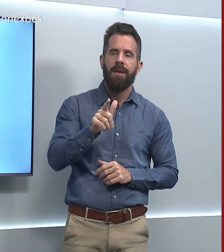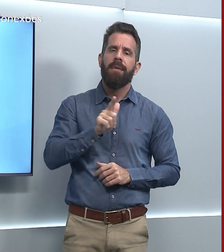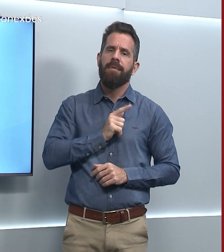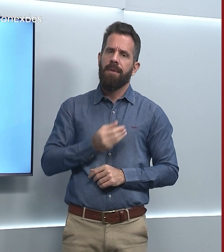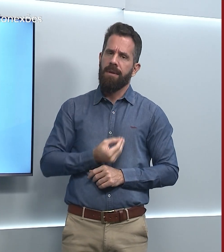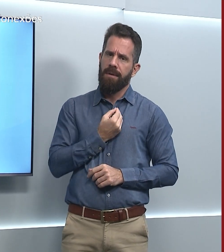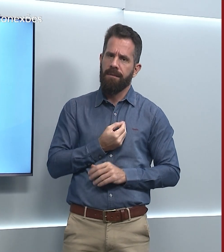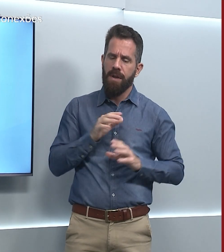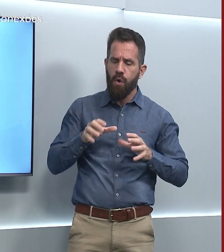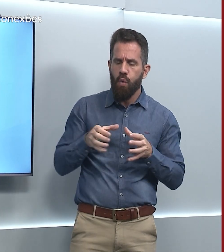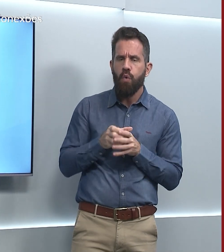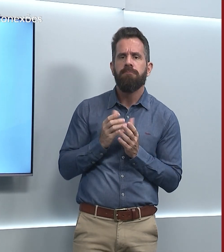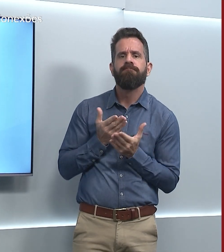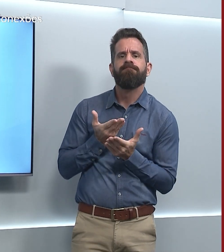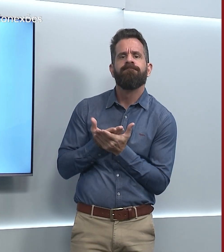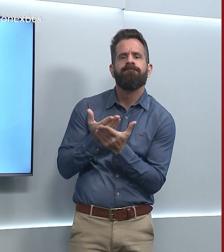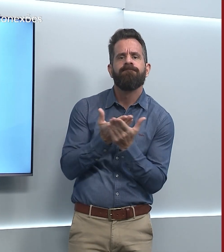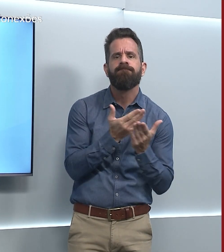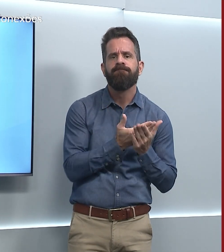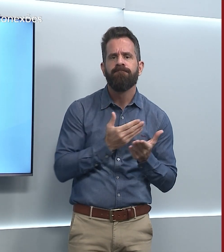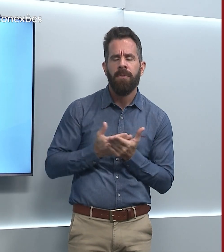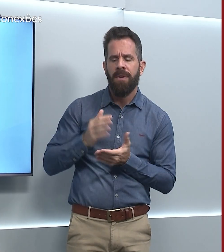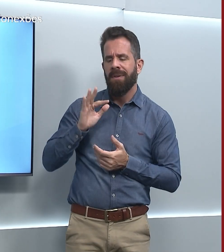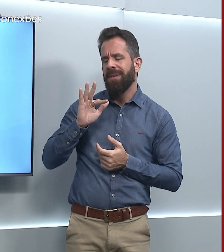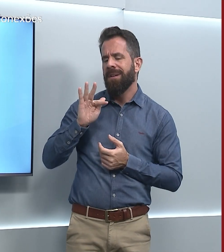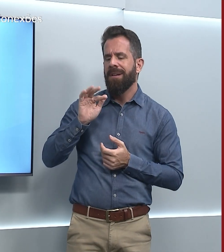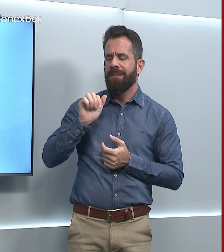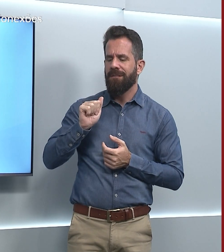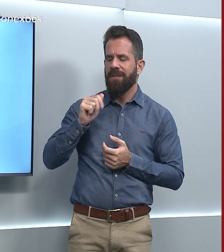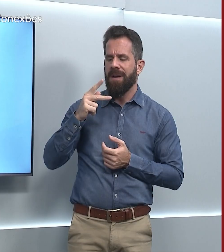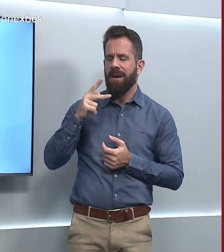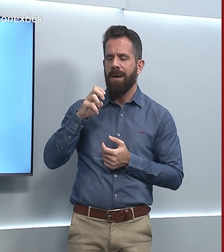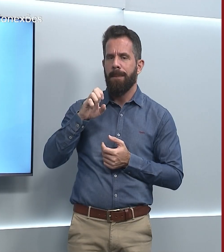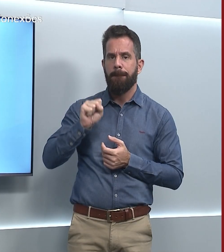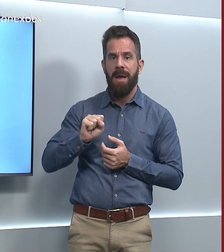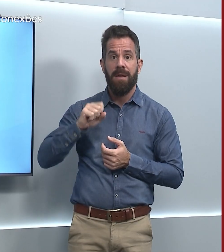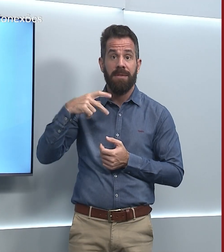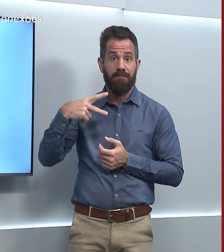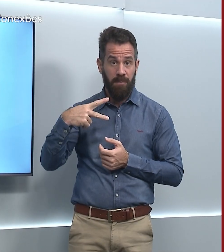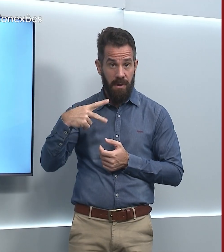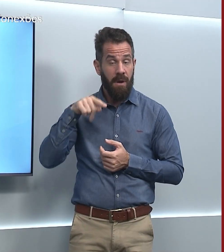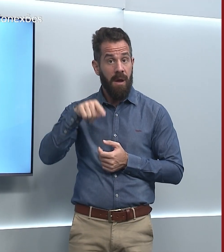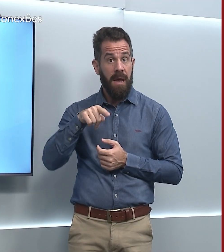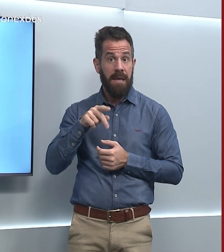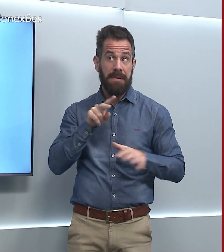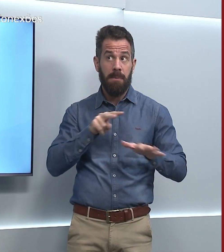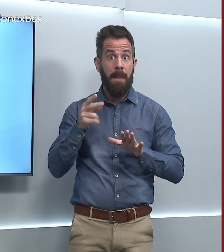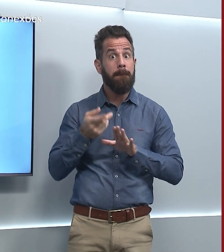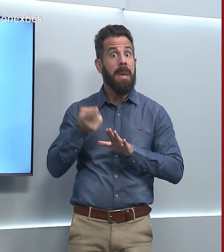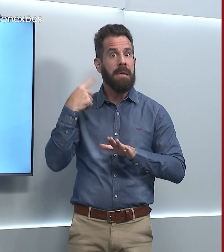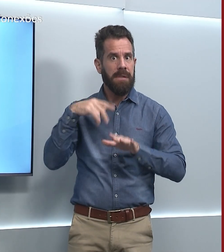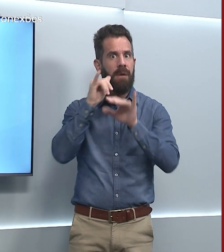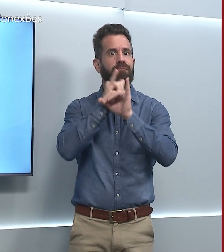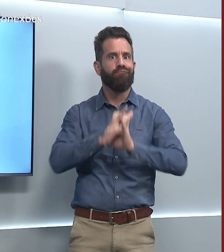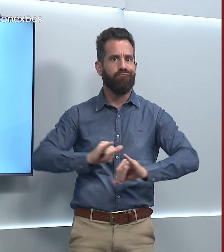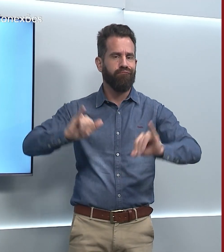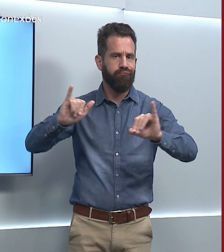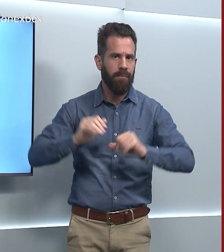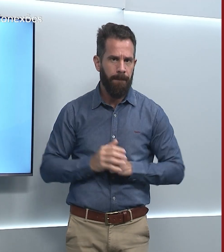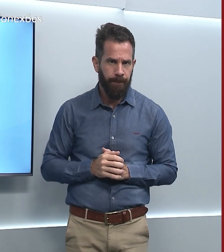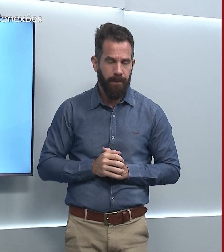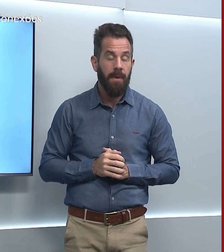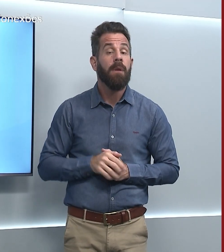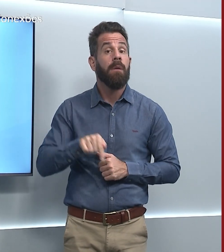nacionais feita pela FAPESP, e que foi divulgada na última semana. Bom, em